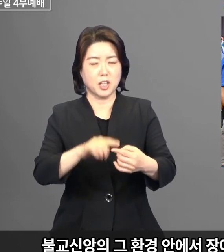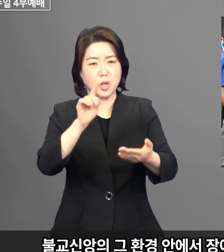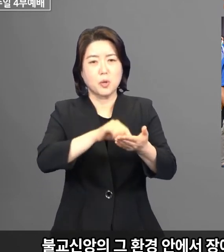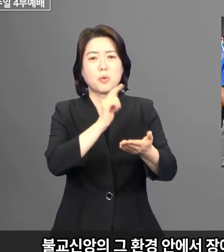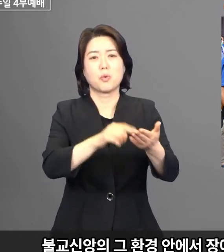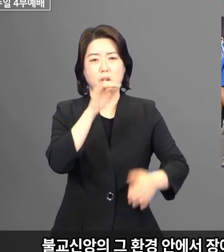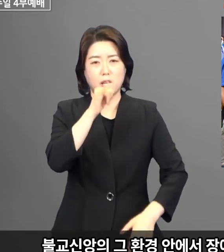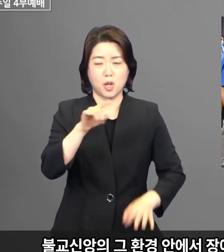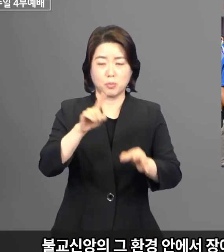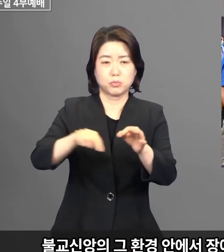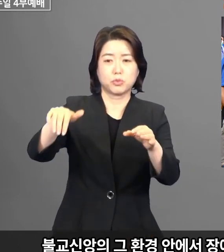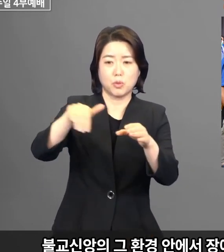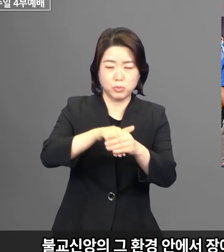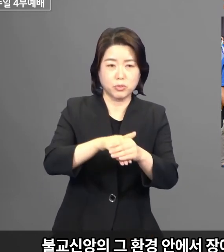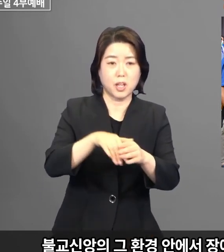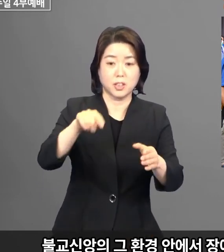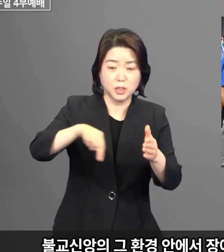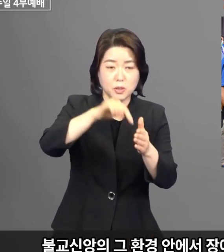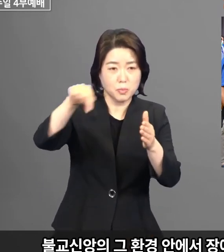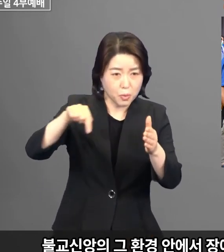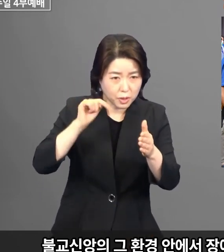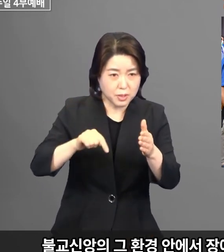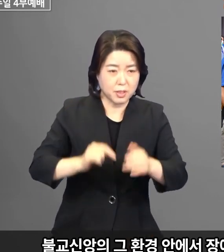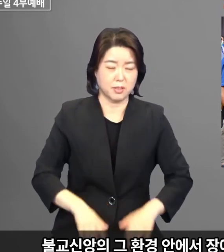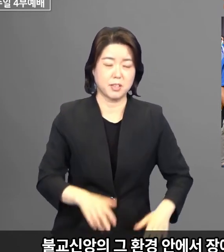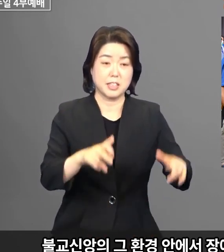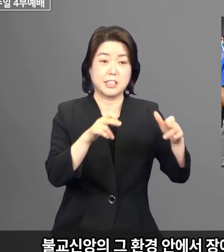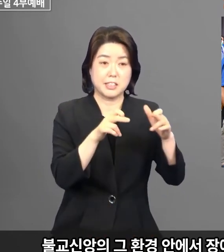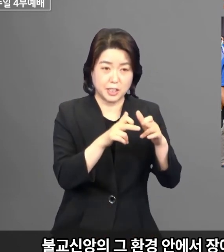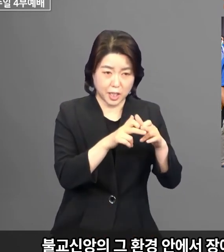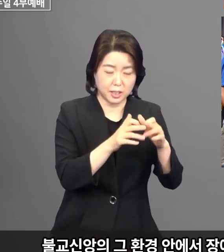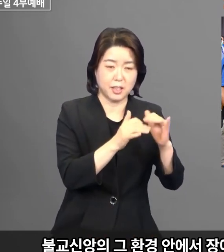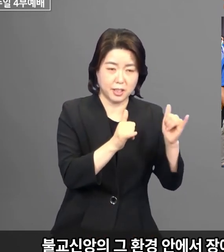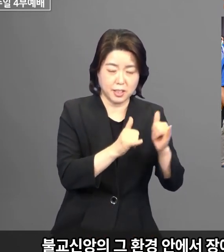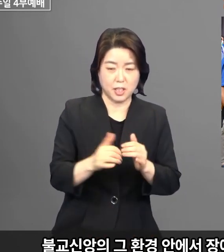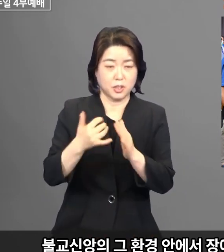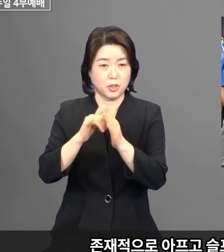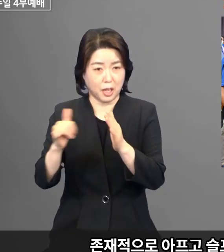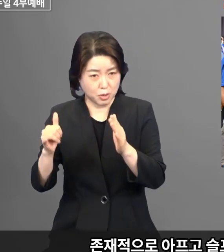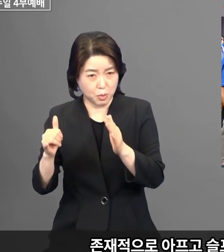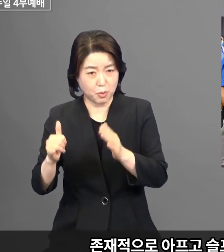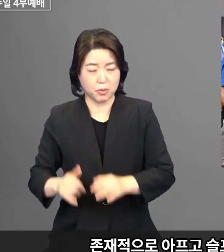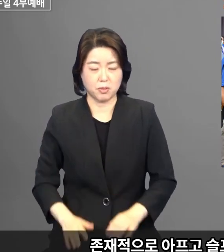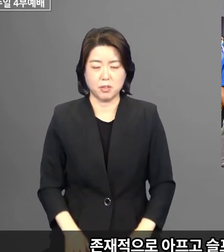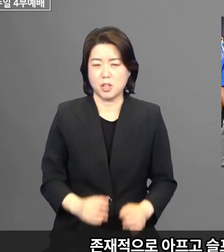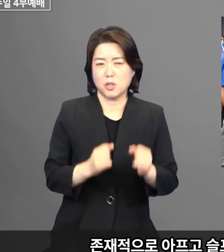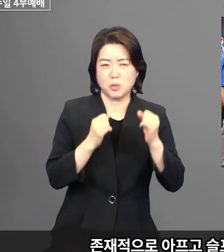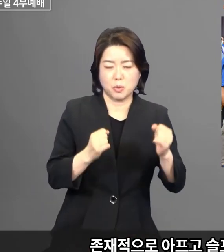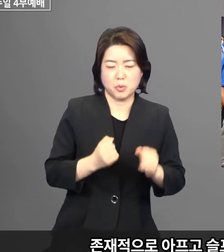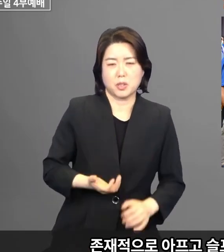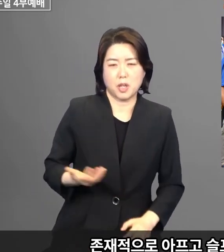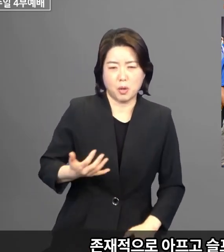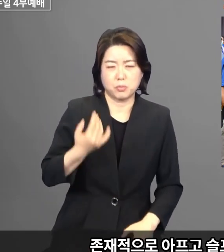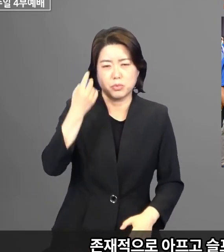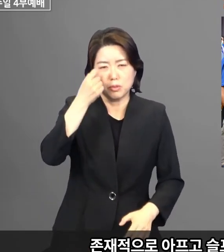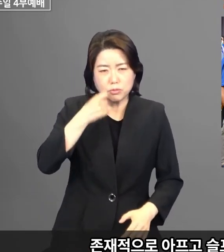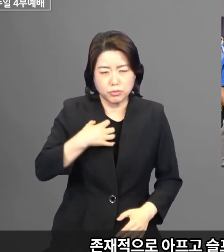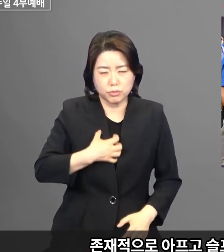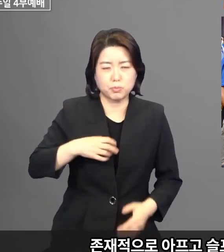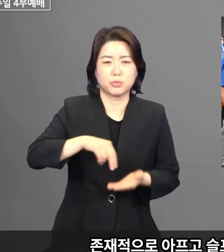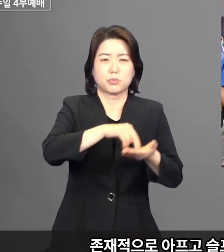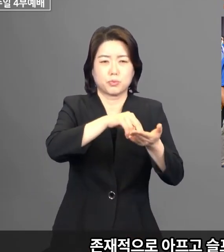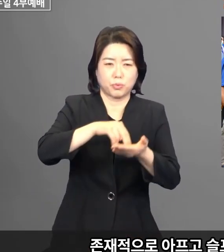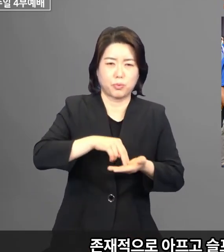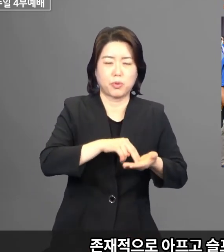불교 신앙의 그 환경 안에서 장애를 가지고 있는 이들과 가족은 존재적으로 아프고 슬프고